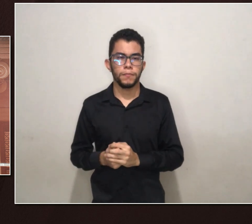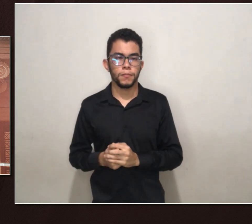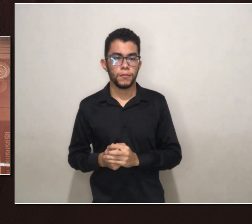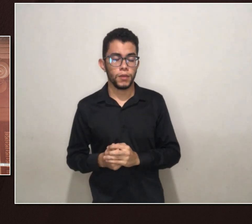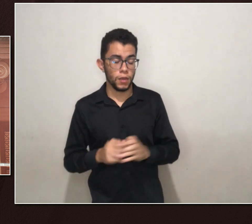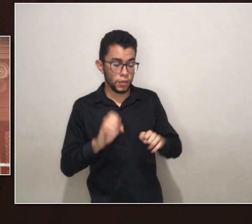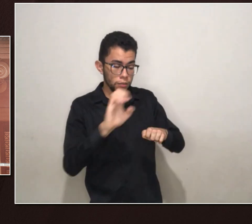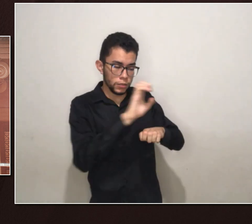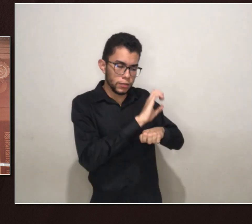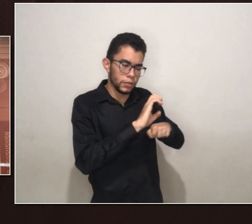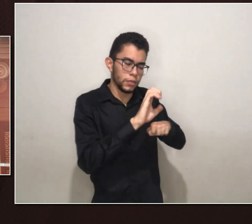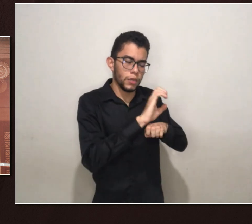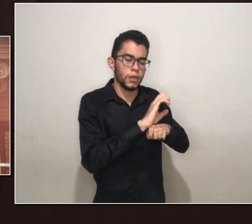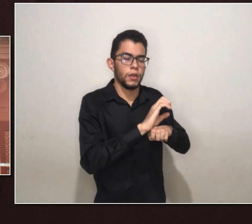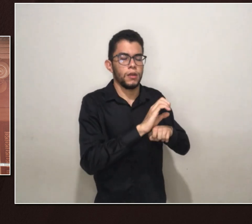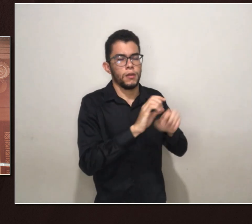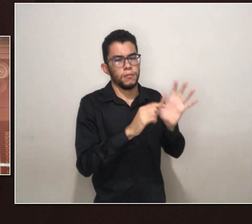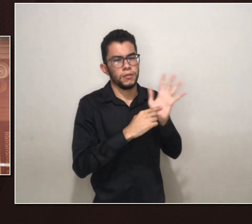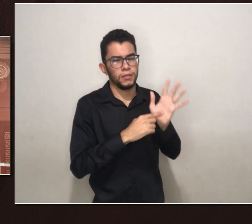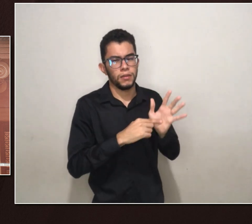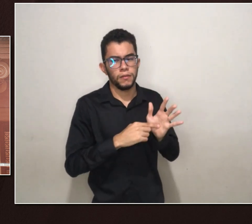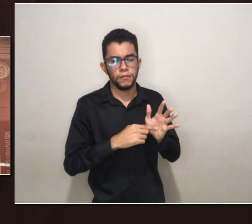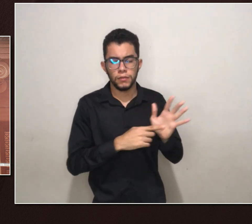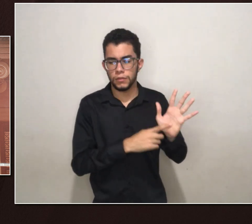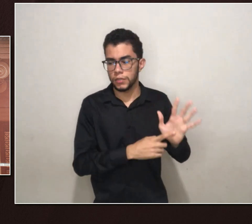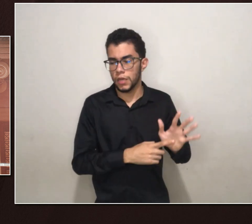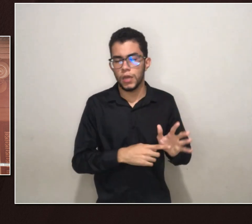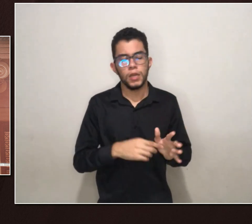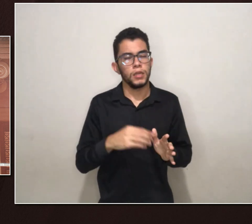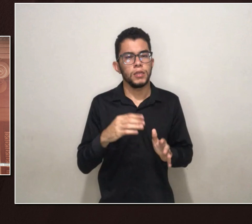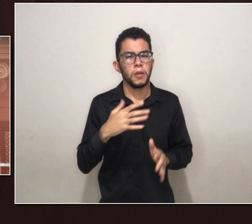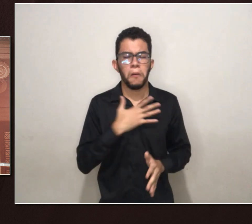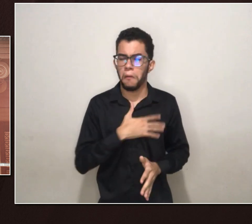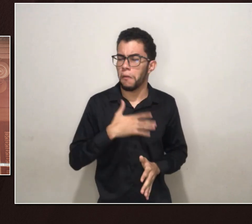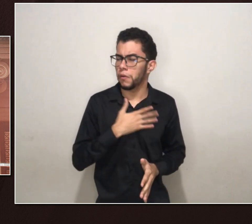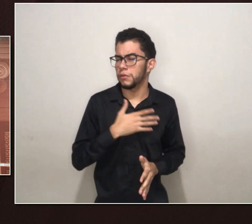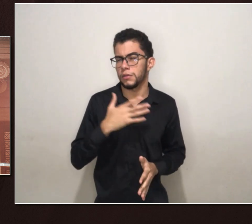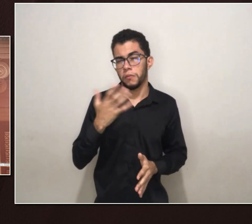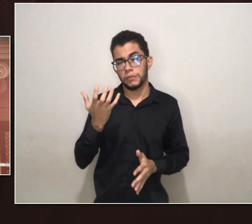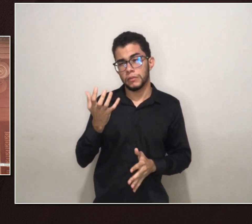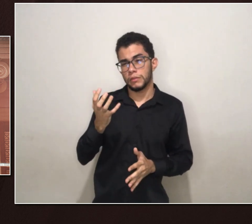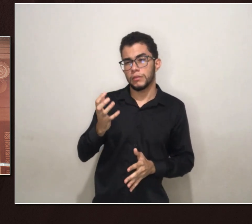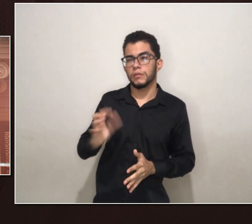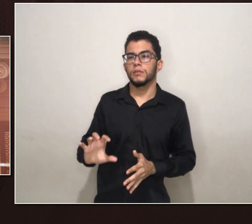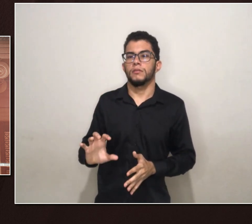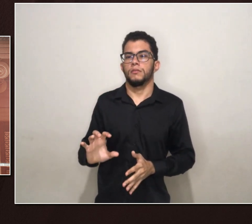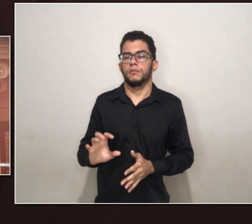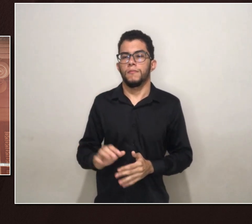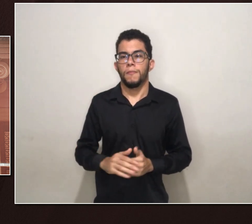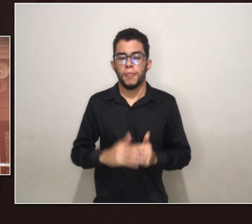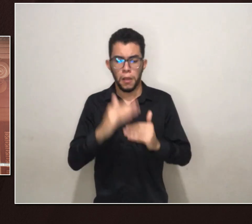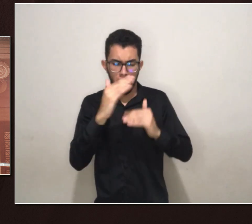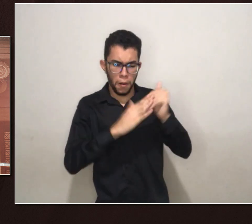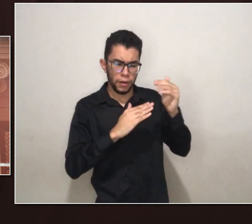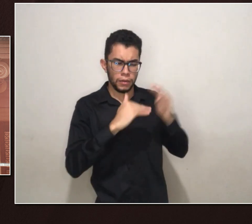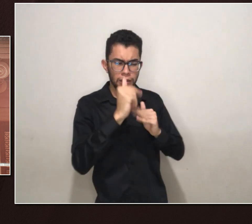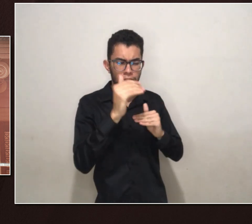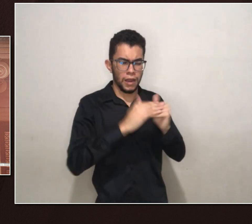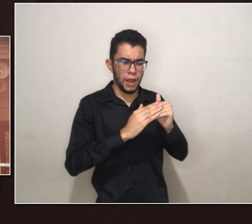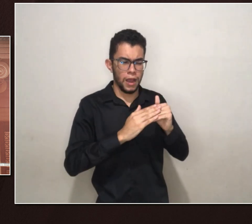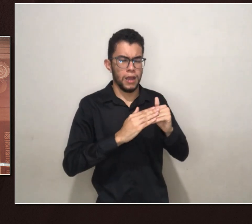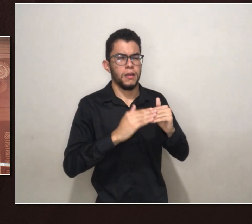ainda odiavam isso. Só que o amor pelo cargo, né, pela posição,